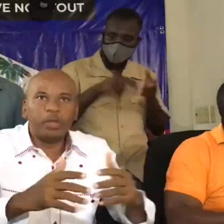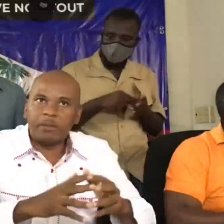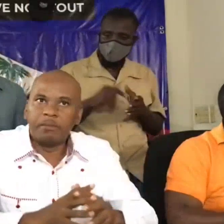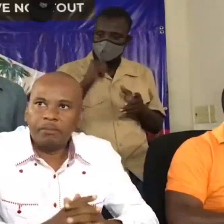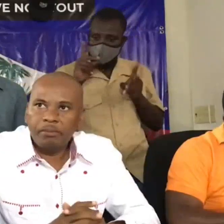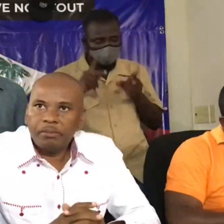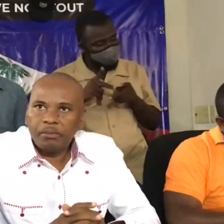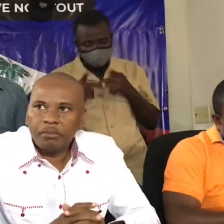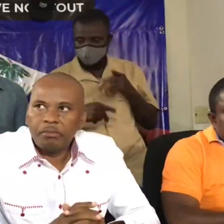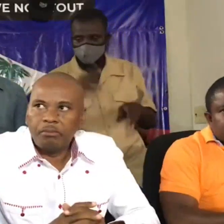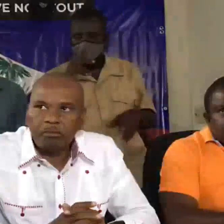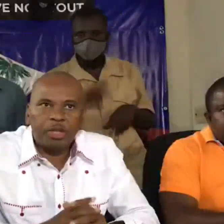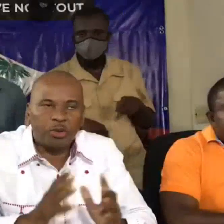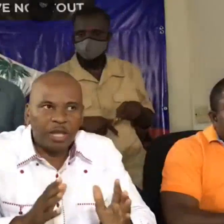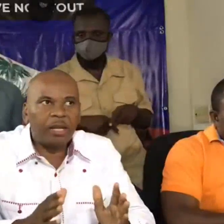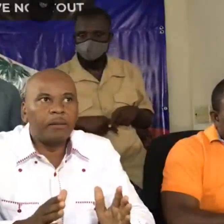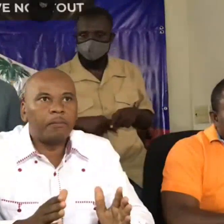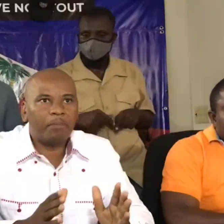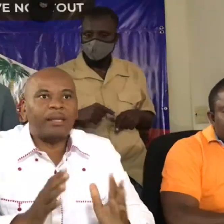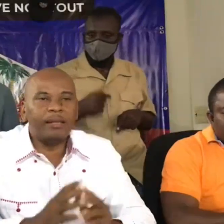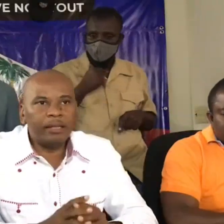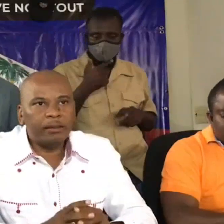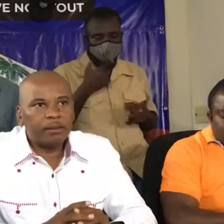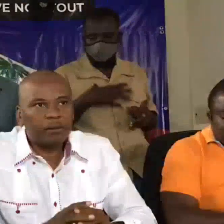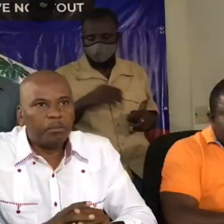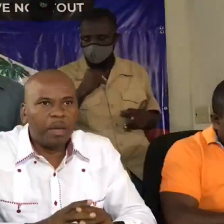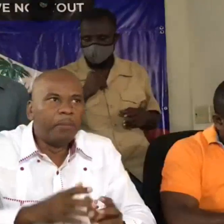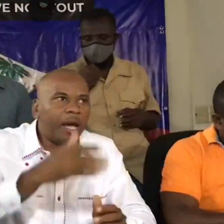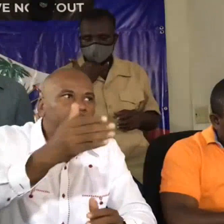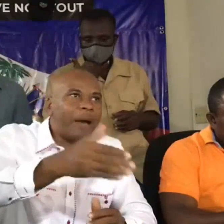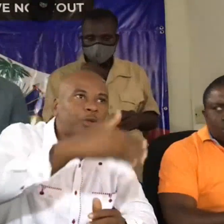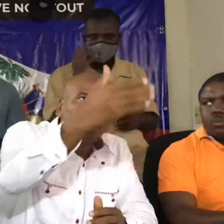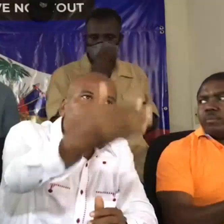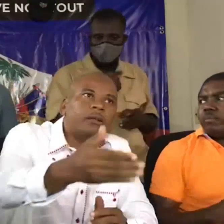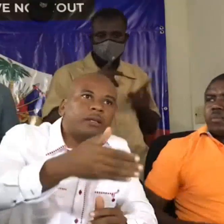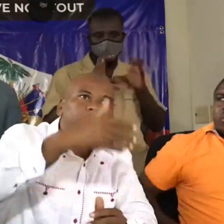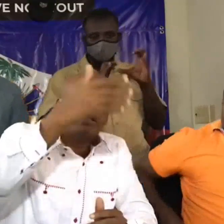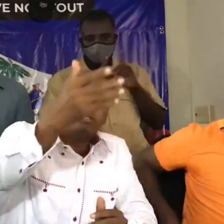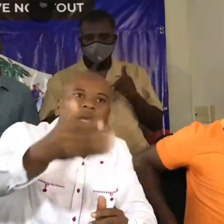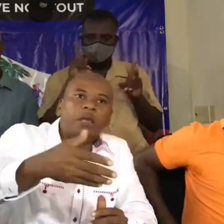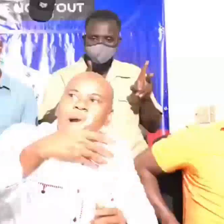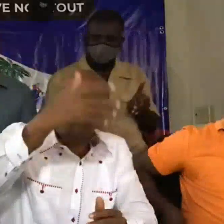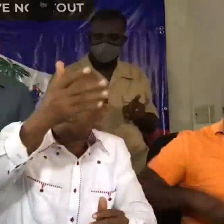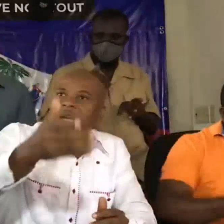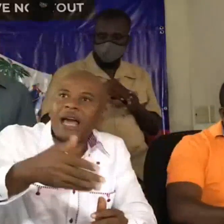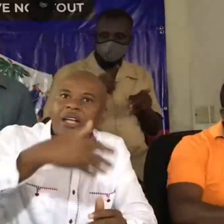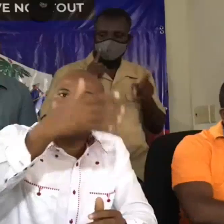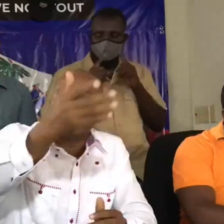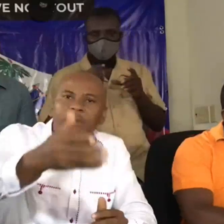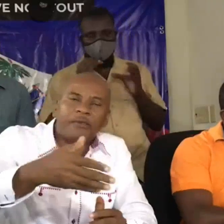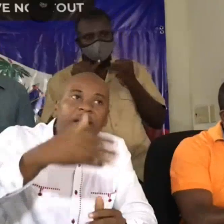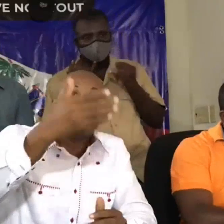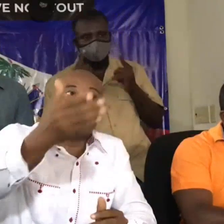ce n'est pas possible. Mais Jovenel, pas attendez, même blanc qui patronne et qui parle dans le